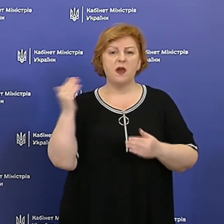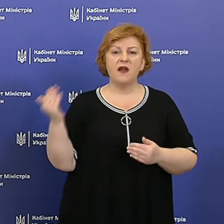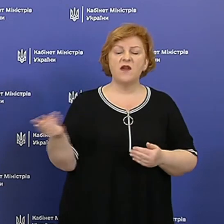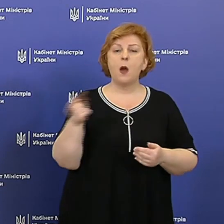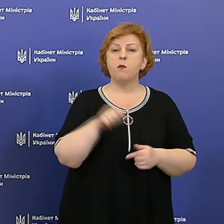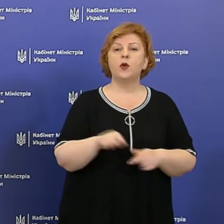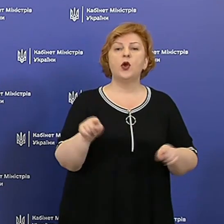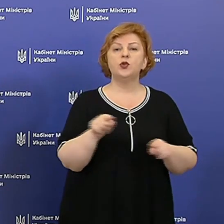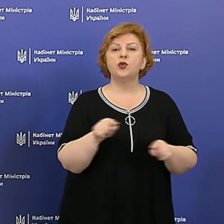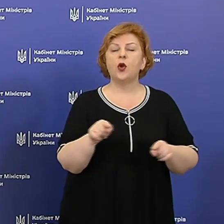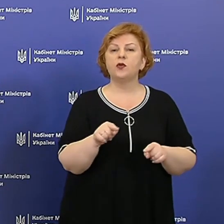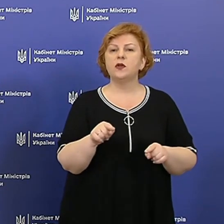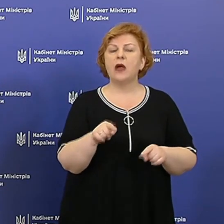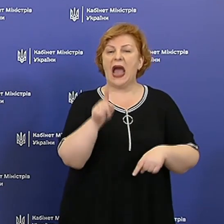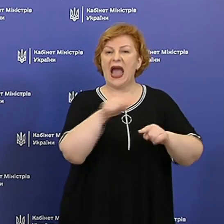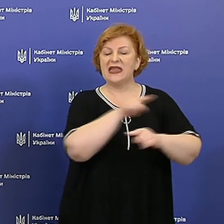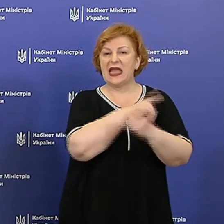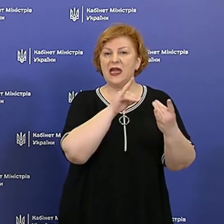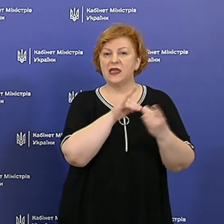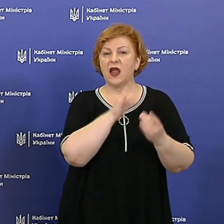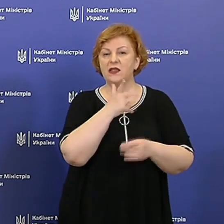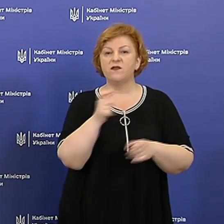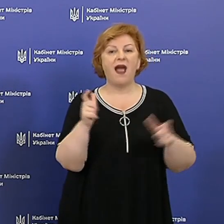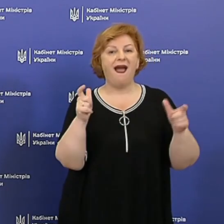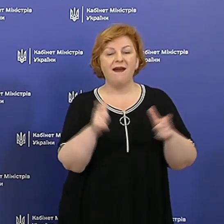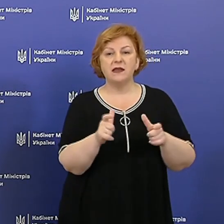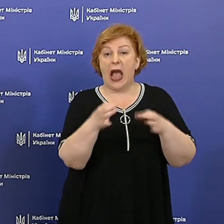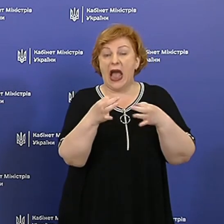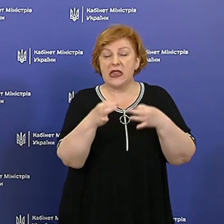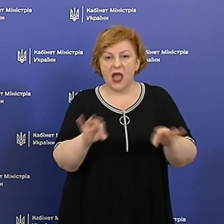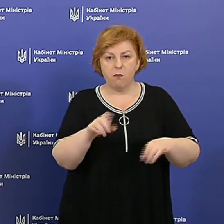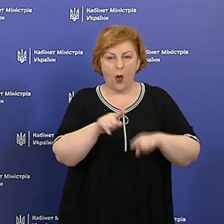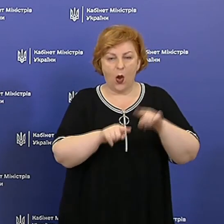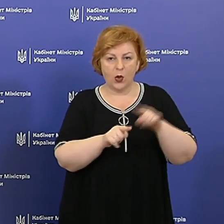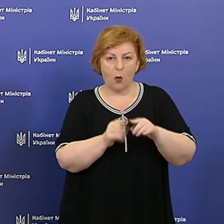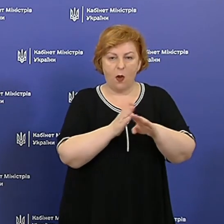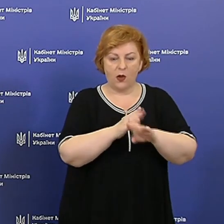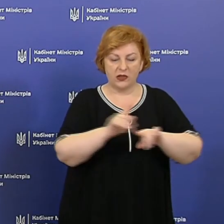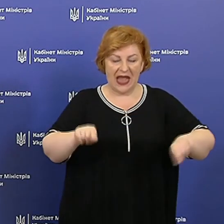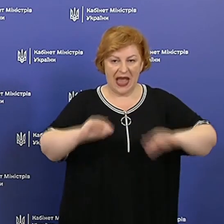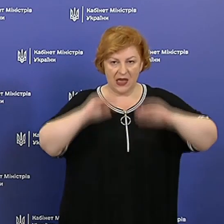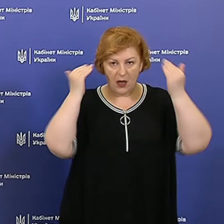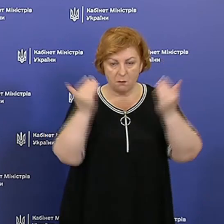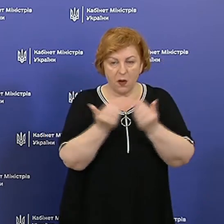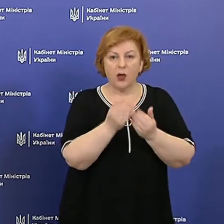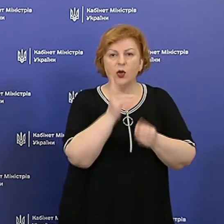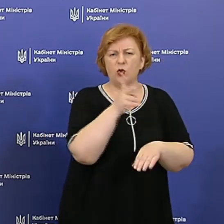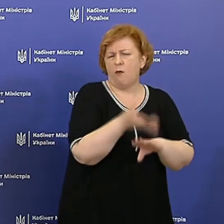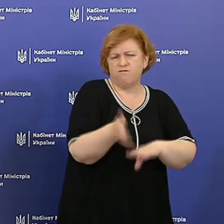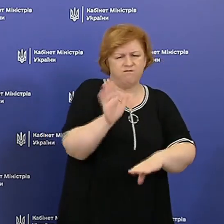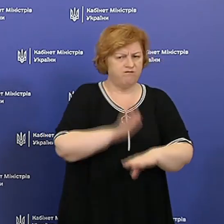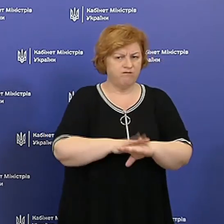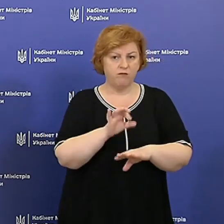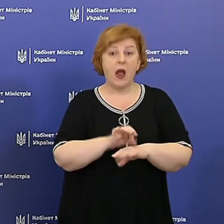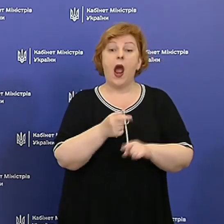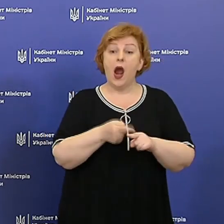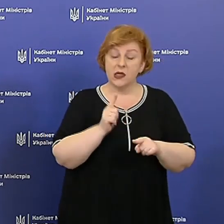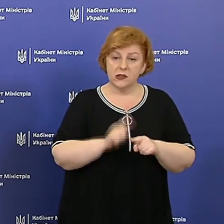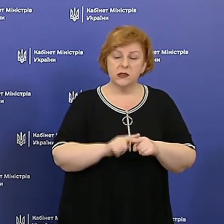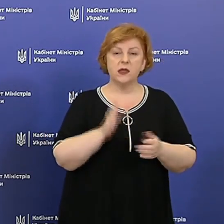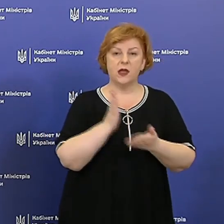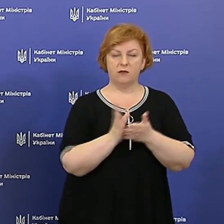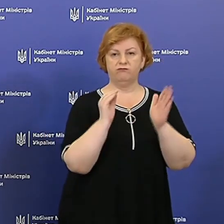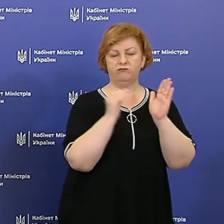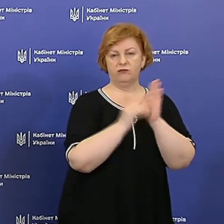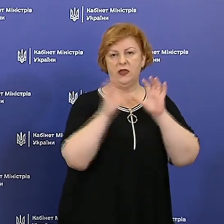те, що деякі лікарні на час карантину не пускають родичів до реанімації з найтяжчими пацієнтами? Хоча це обумовлено